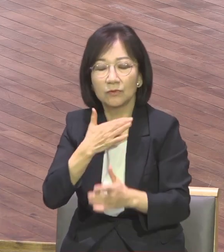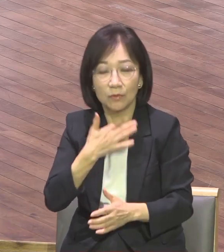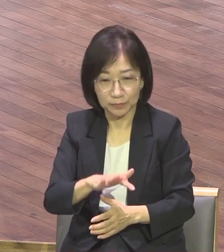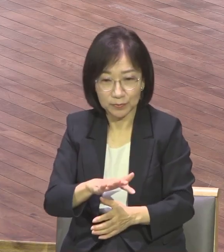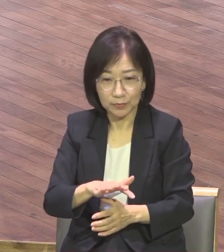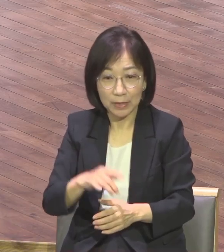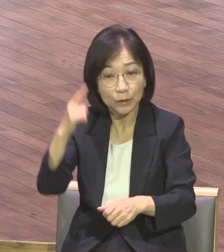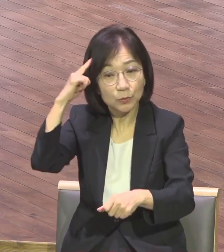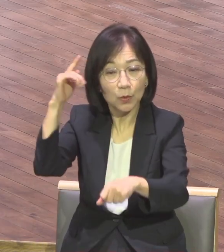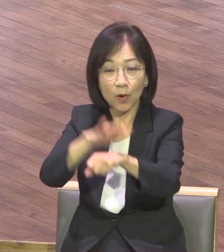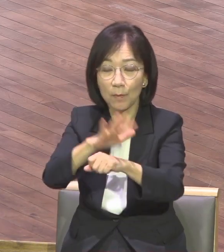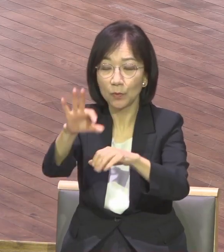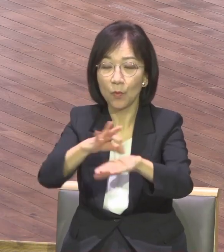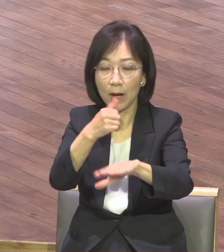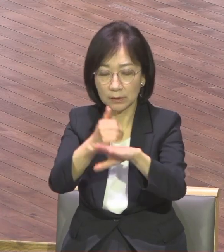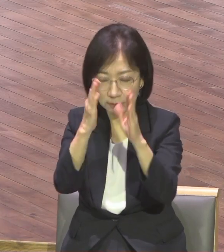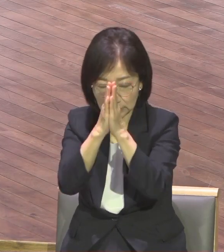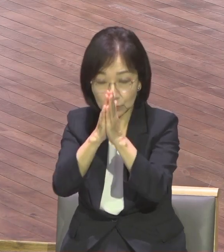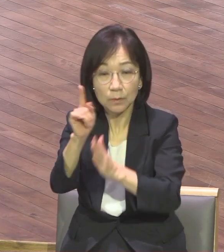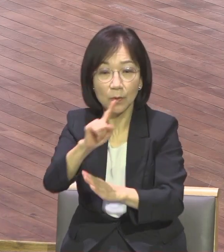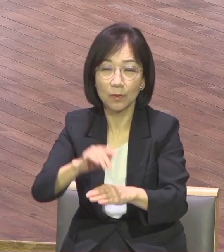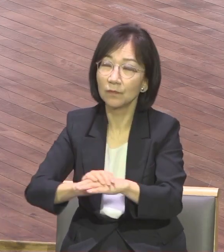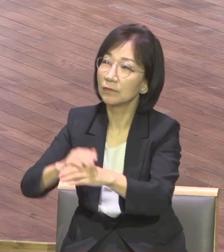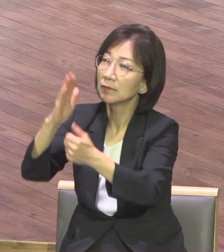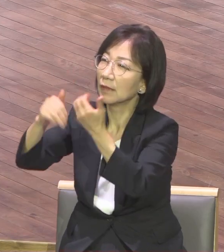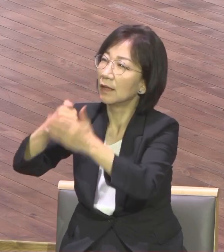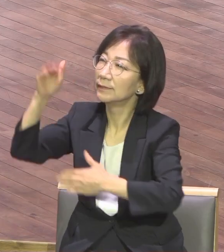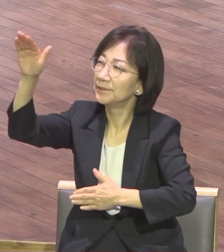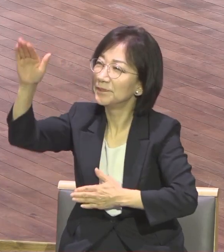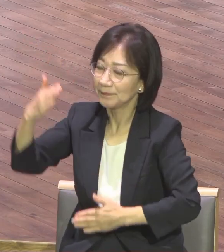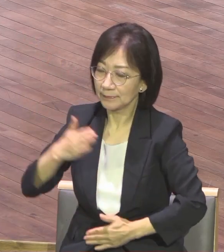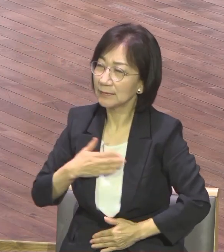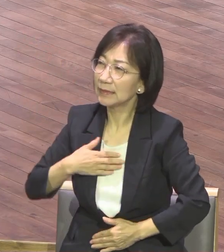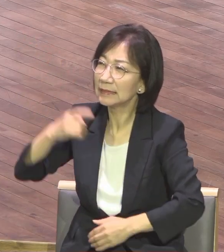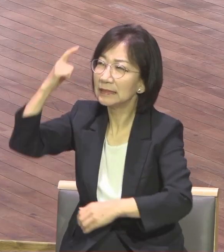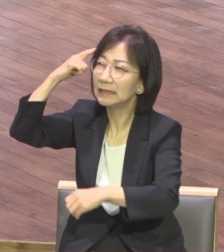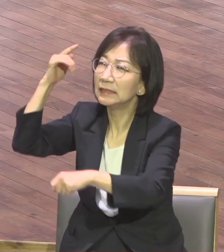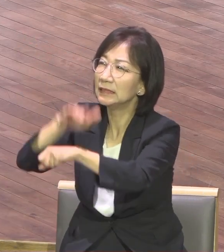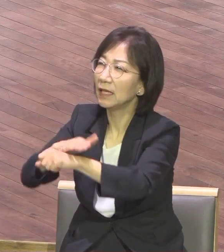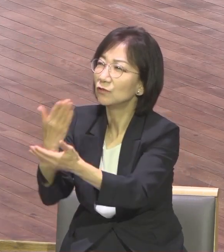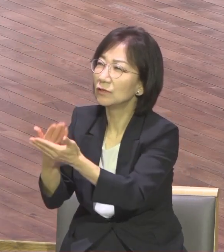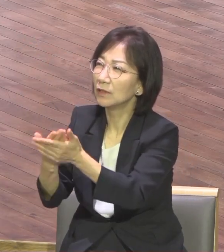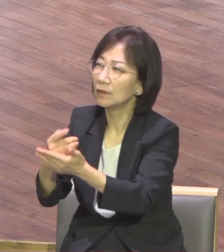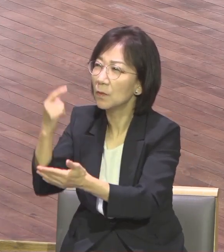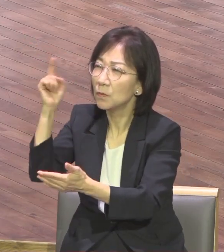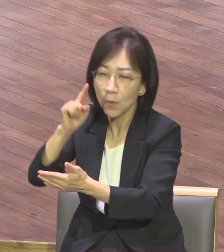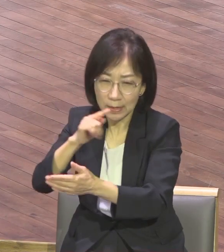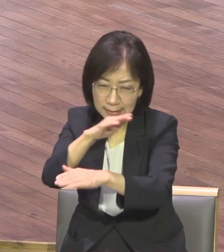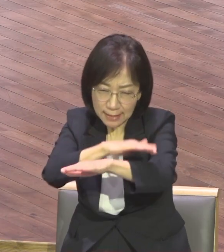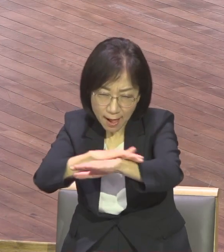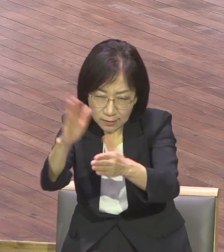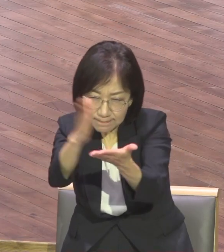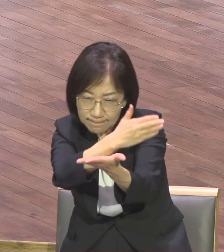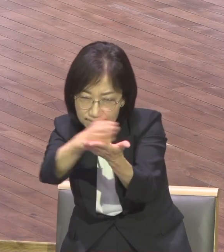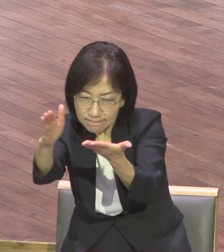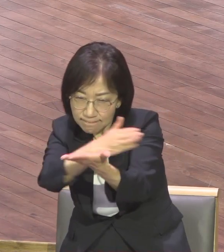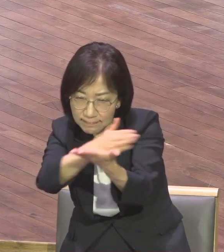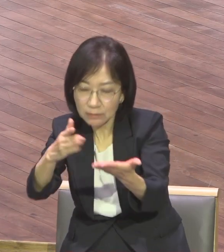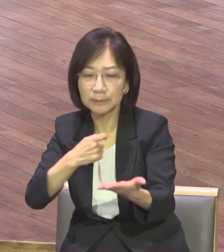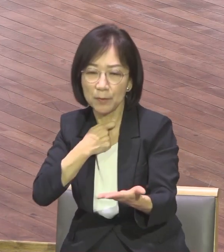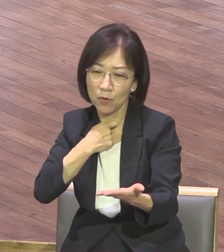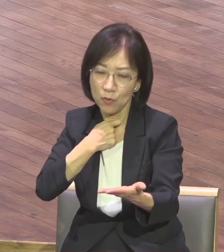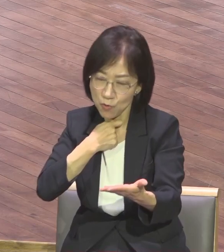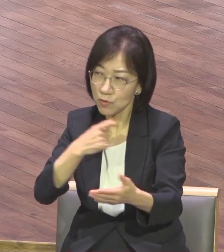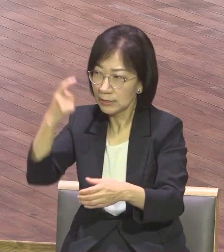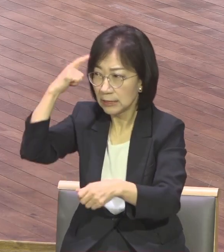하나님 나에게 분별할 수 있는 지혜를 주옵소서. 이게요 하나님 마음에 싹 들어버린 거예요.